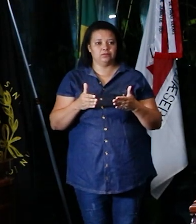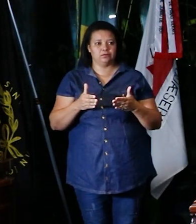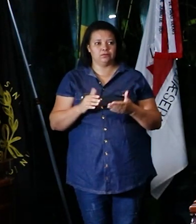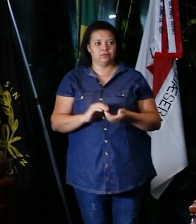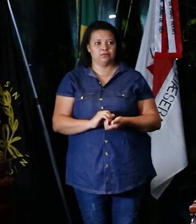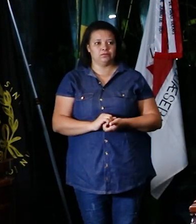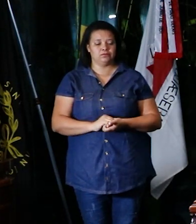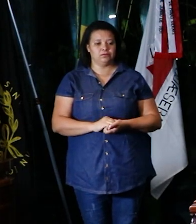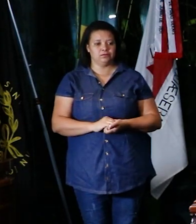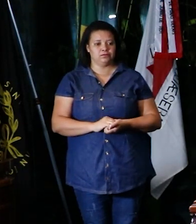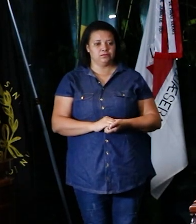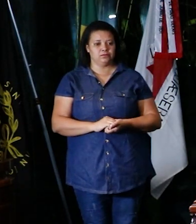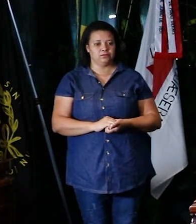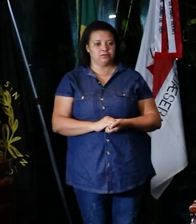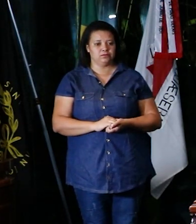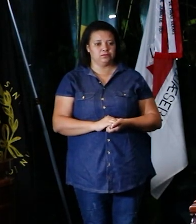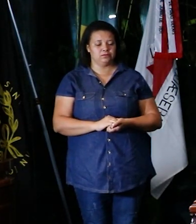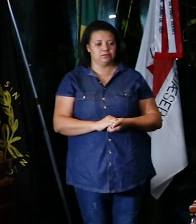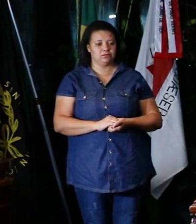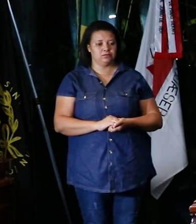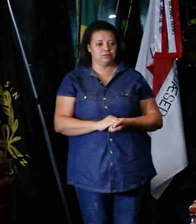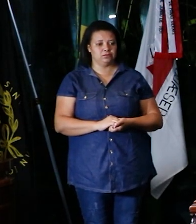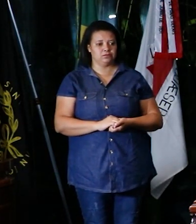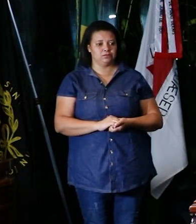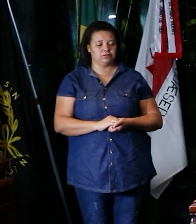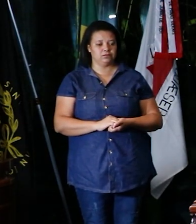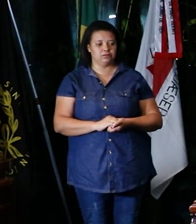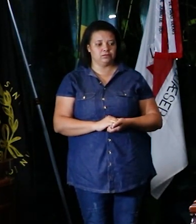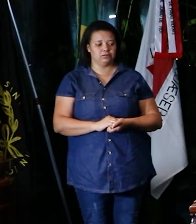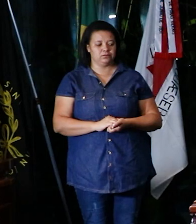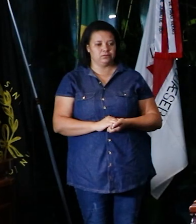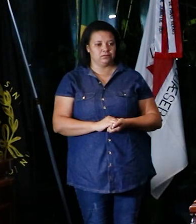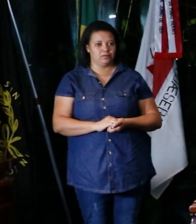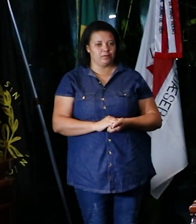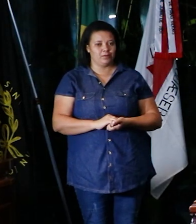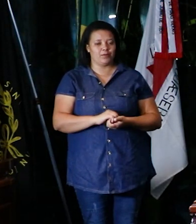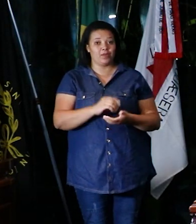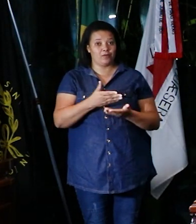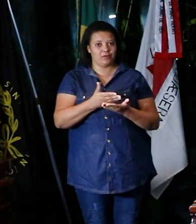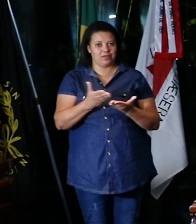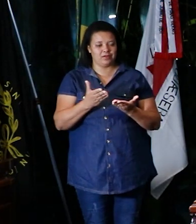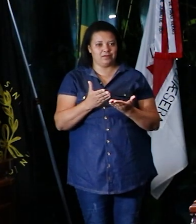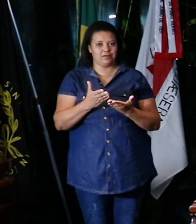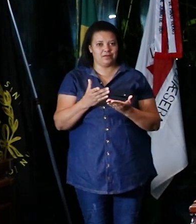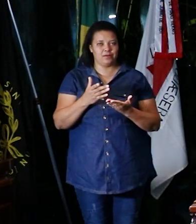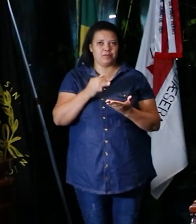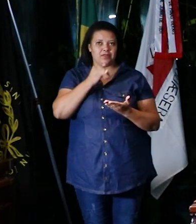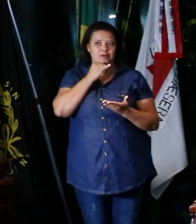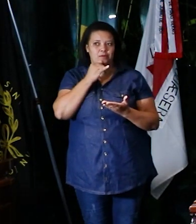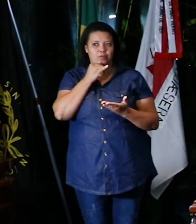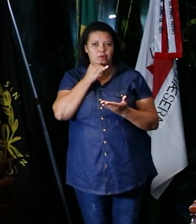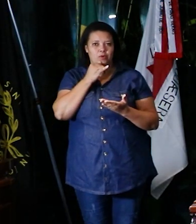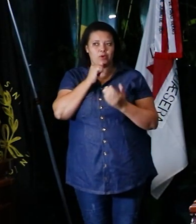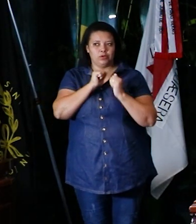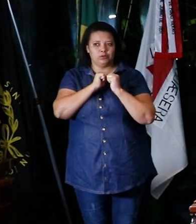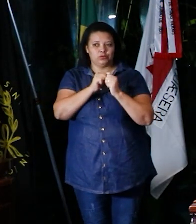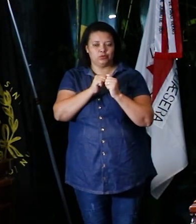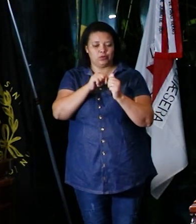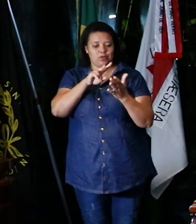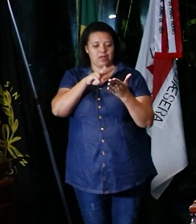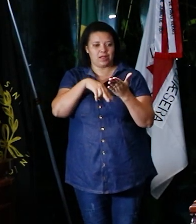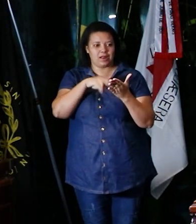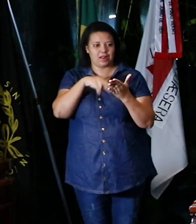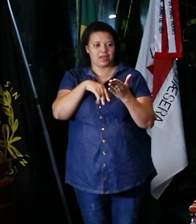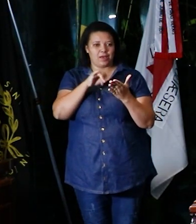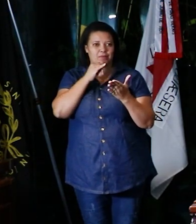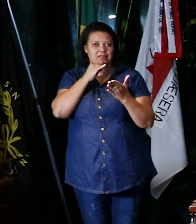ali no quadro. Vou tentar resumir para vocês não perderem aí a sua